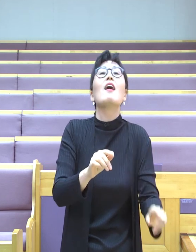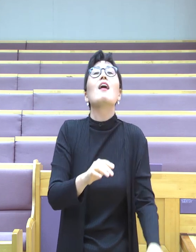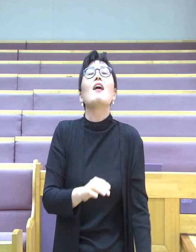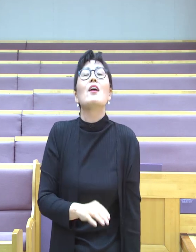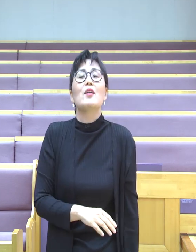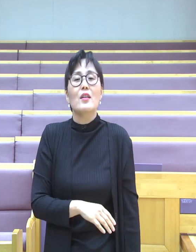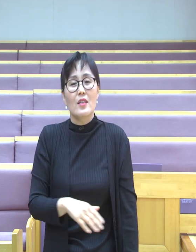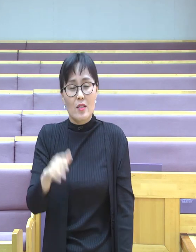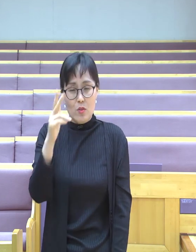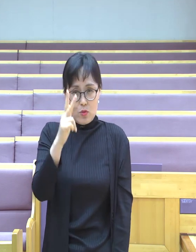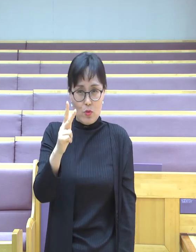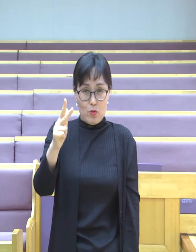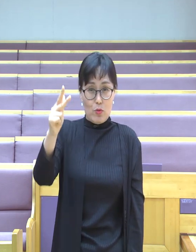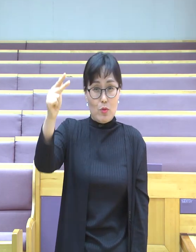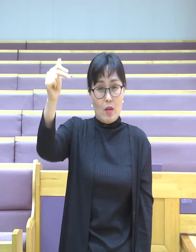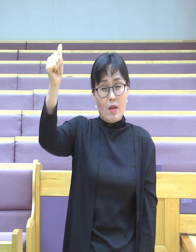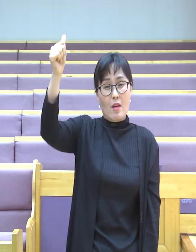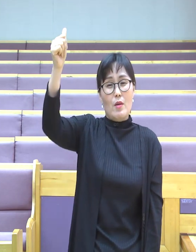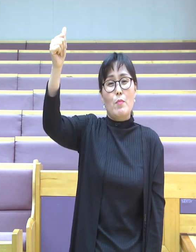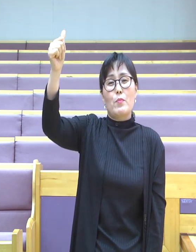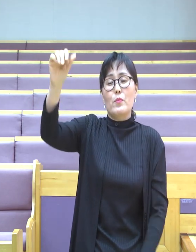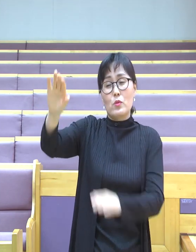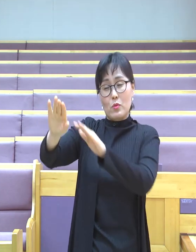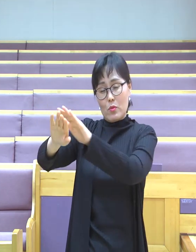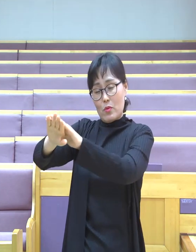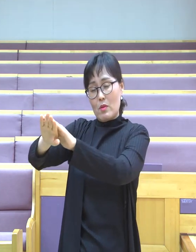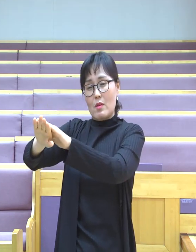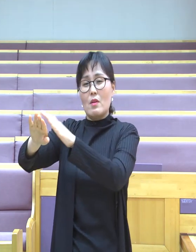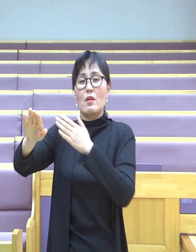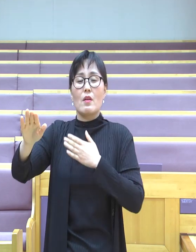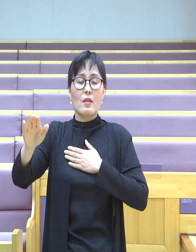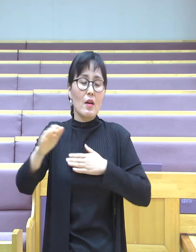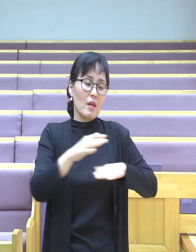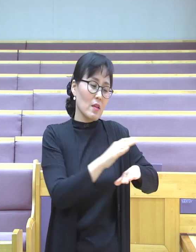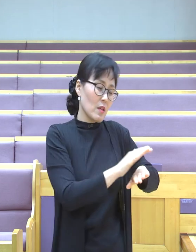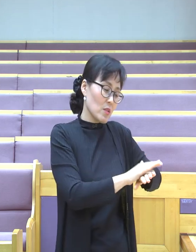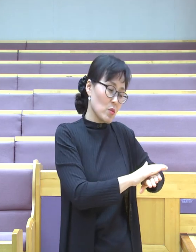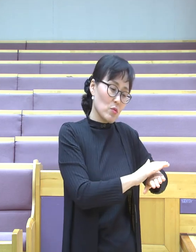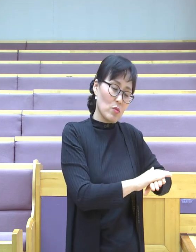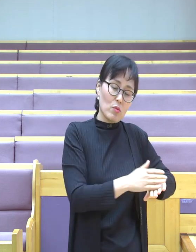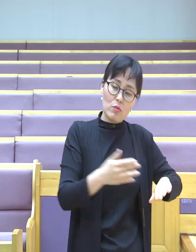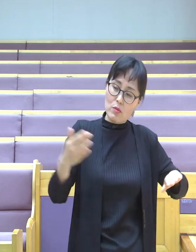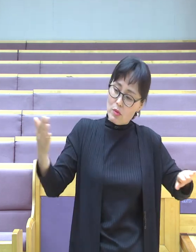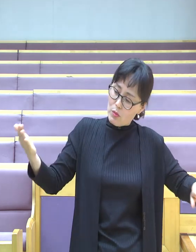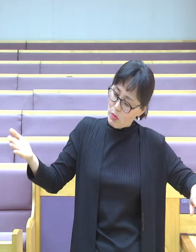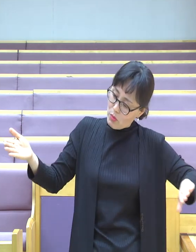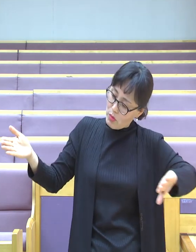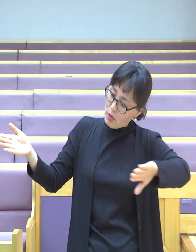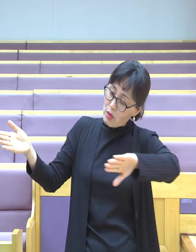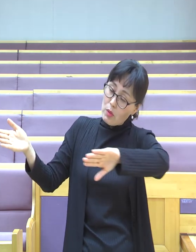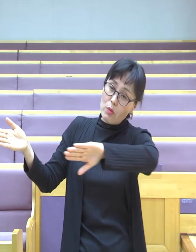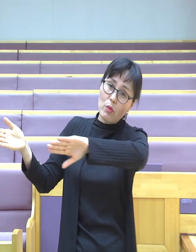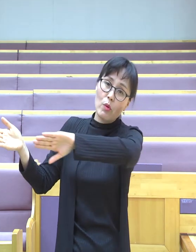살리라. 주의 손에 나의 손을 포개고